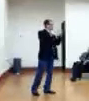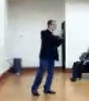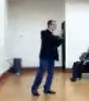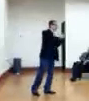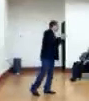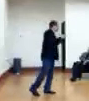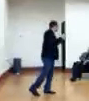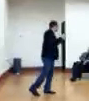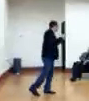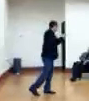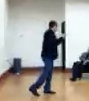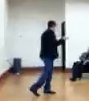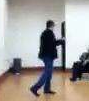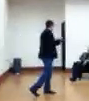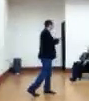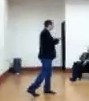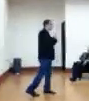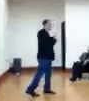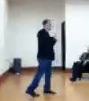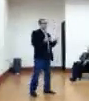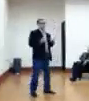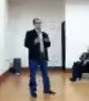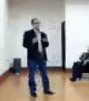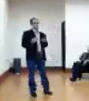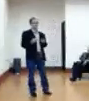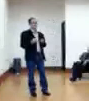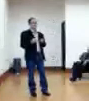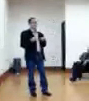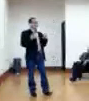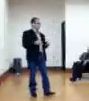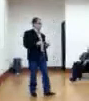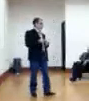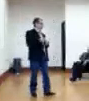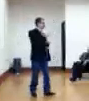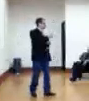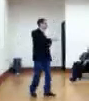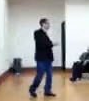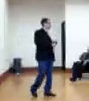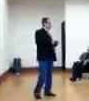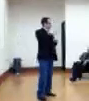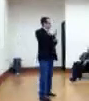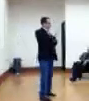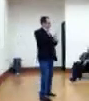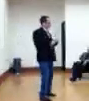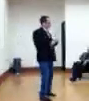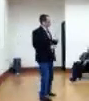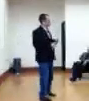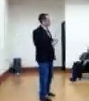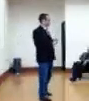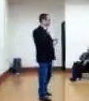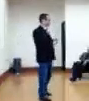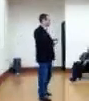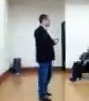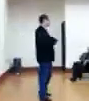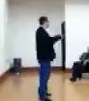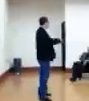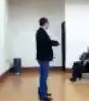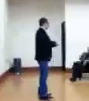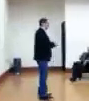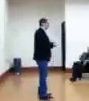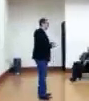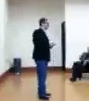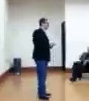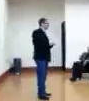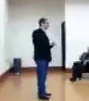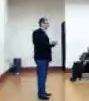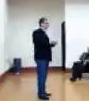Oliver González y de Herbert Miguel Bernal, ¿ya? Que ellos también, como estudiantes de diseño gráfico y como personas sordas, estuvieron